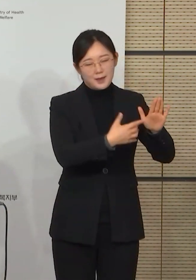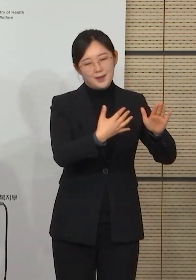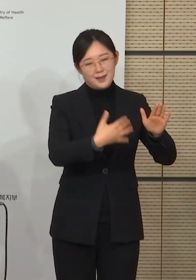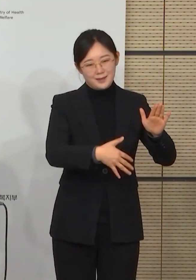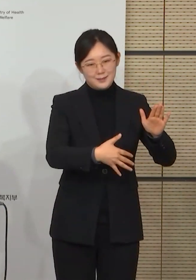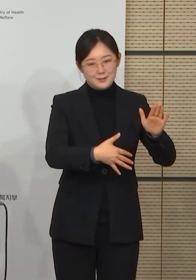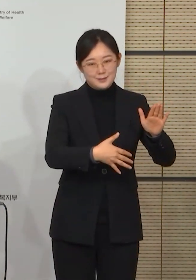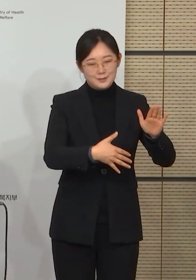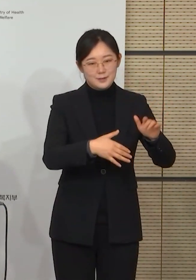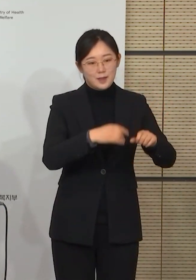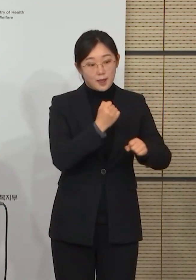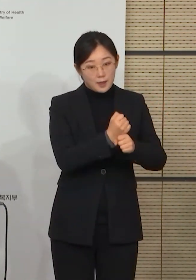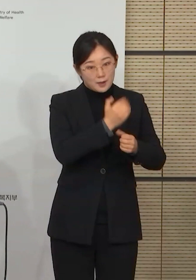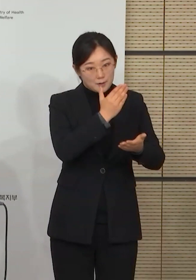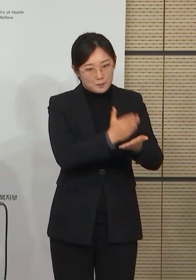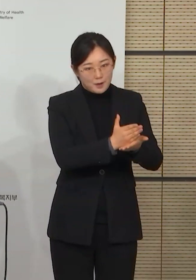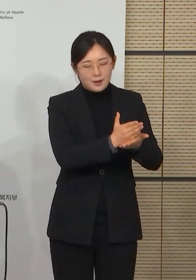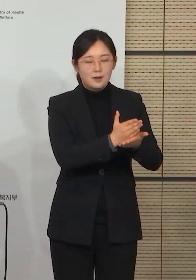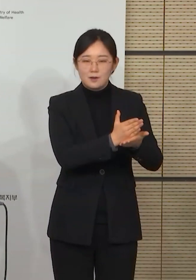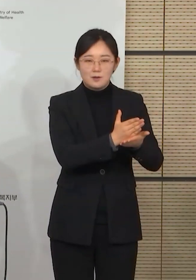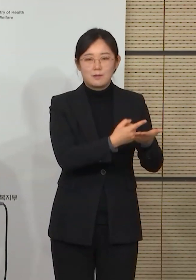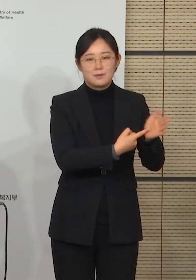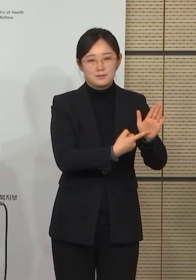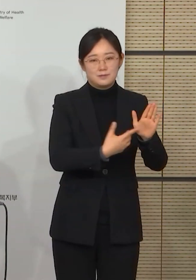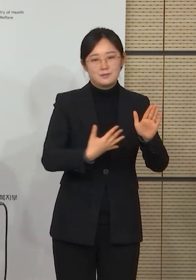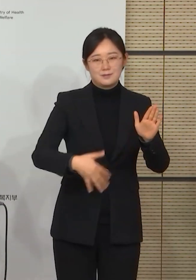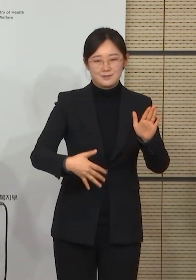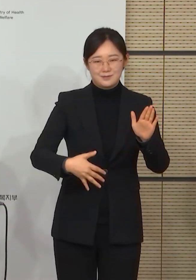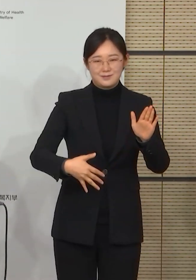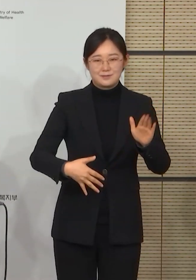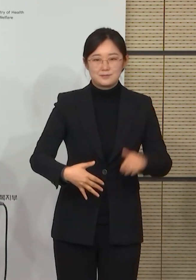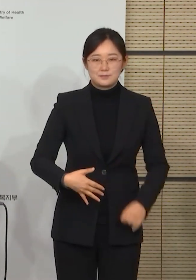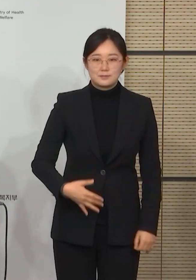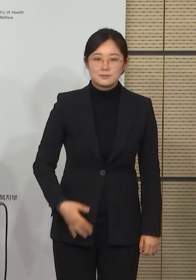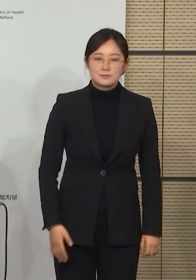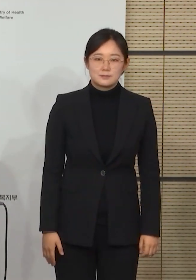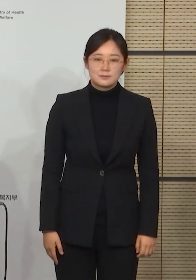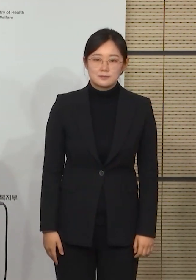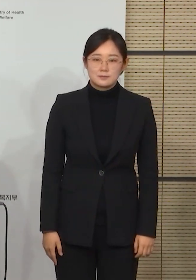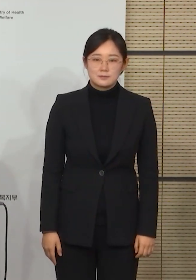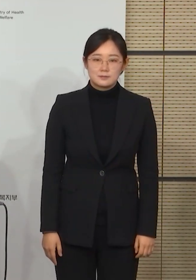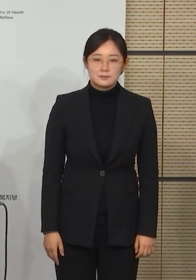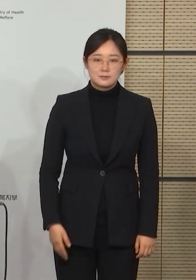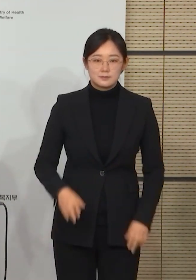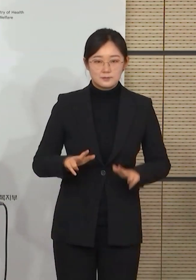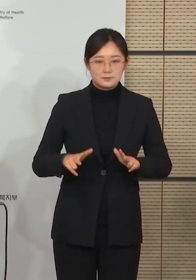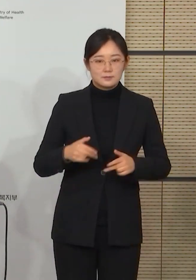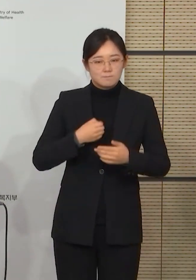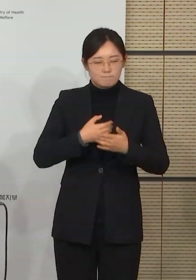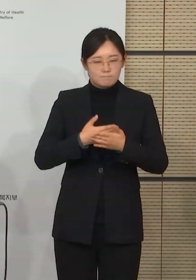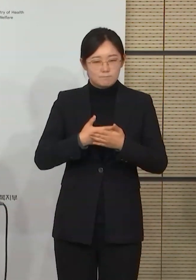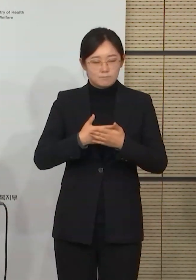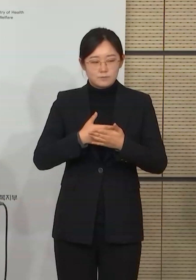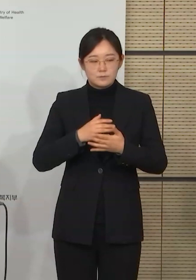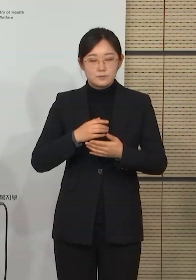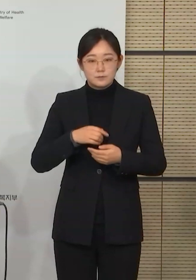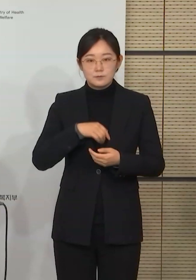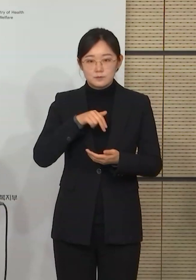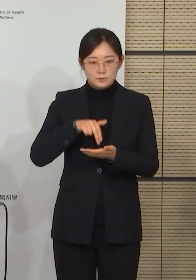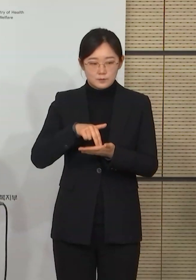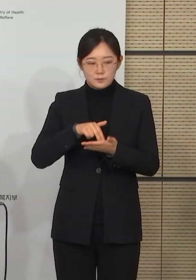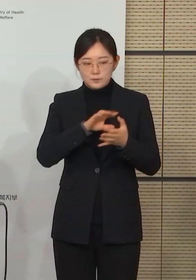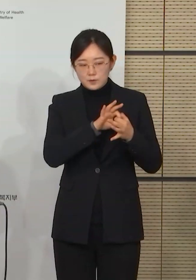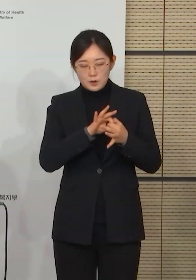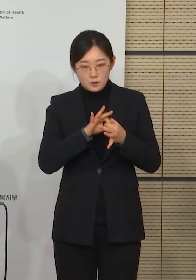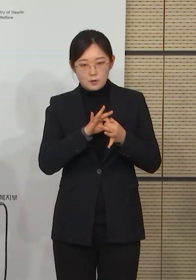있습니다. 집단행동을 한다는 것인지 안 한다는 것인지 확인이 되지 않고 있기 때문에 저희는 긴장감을 늦추지 않고